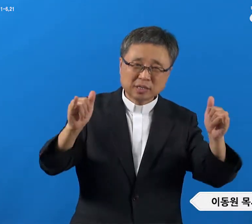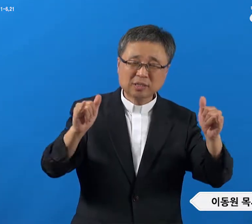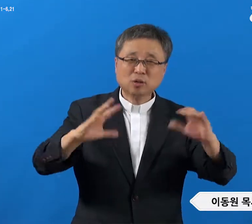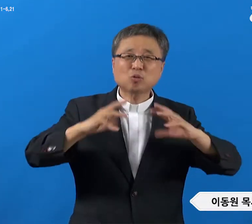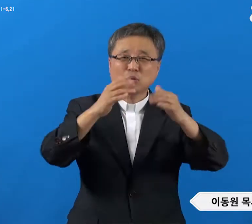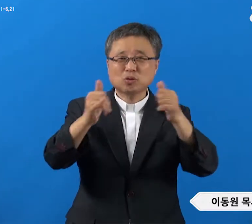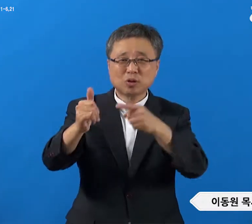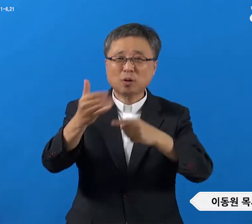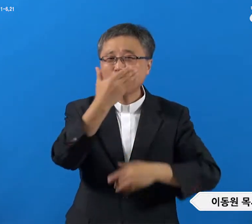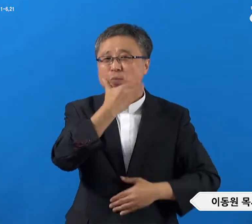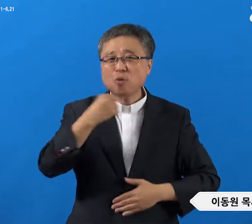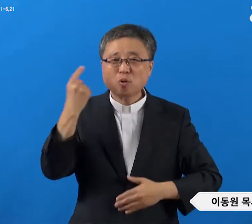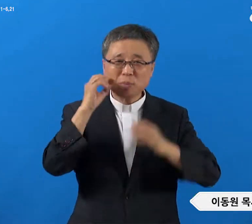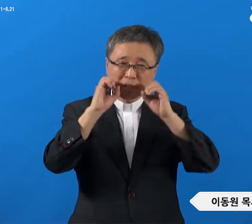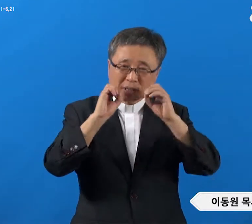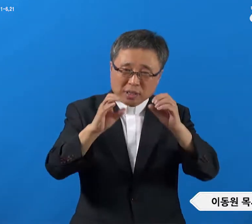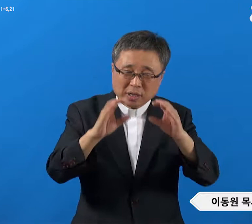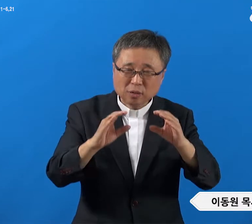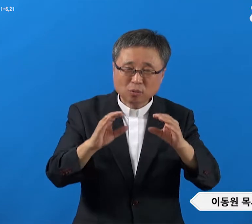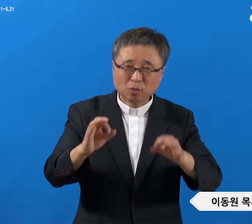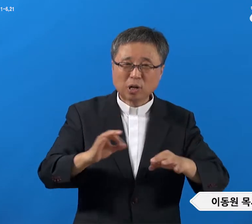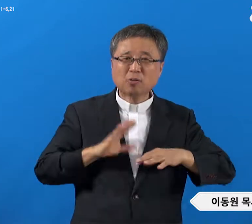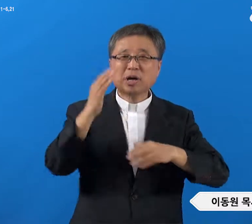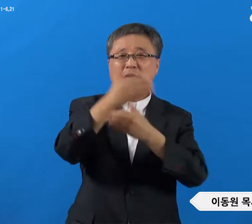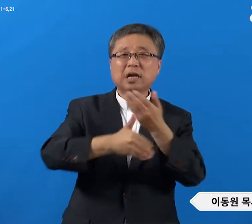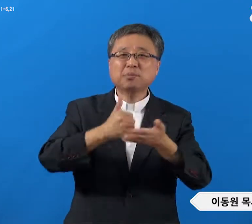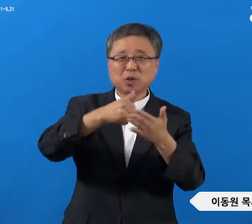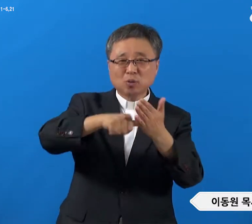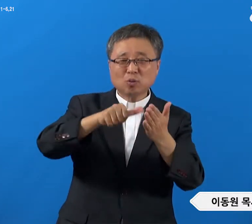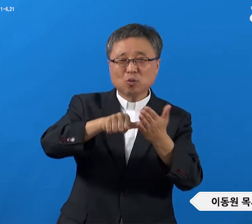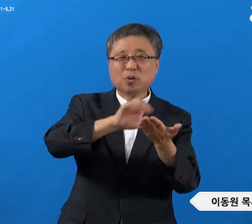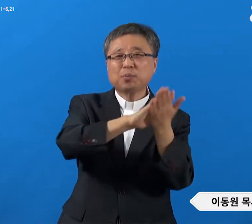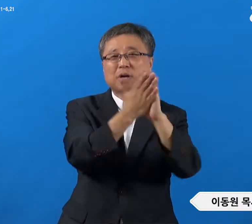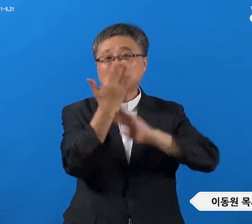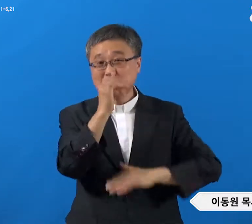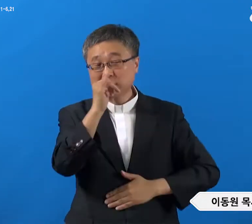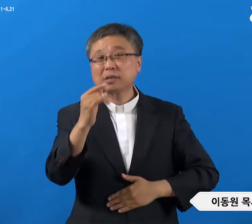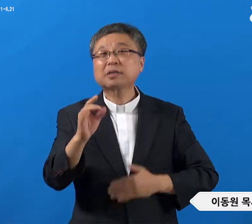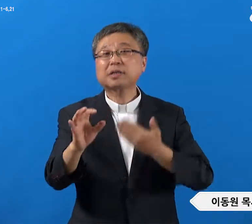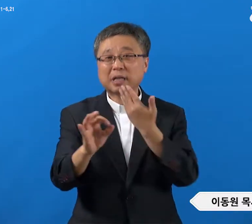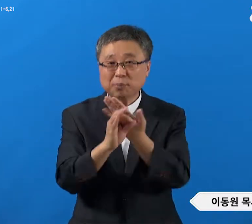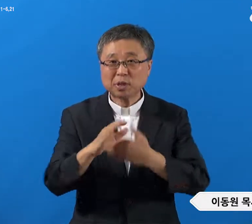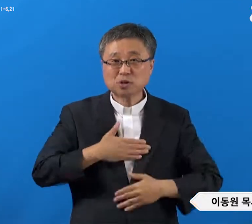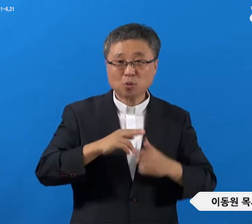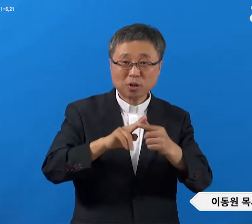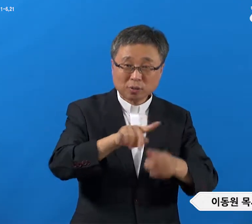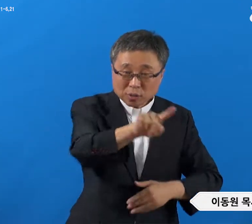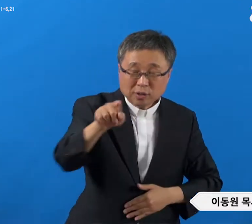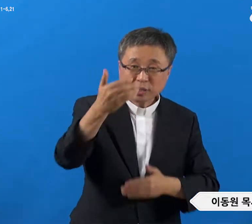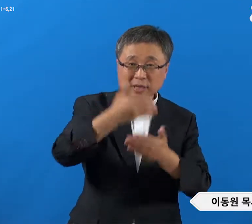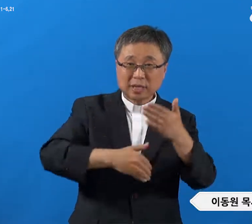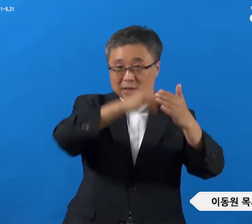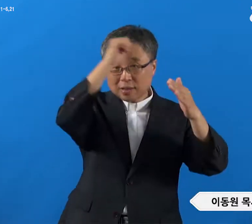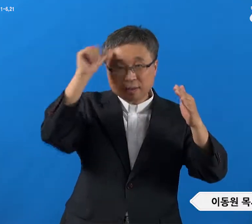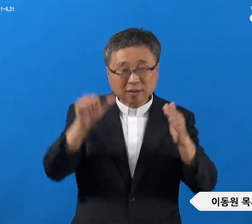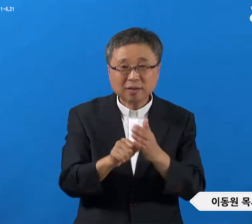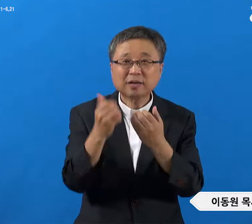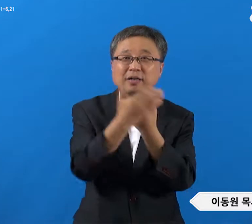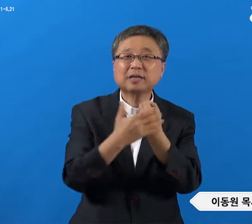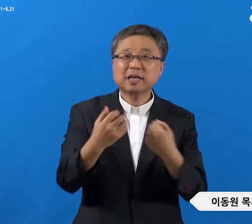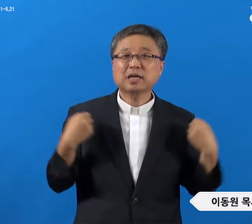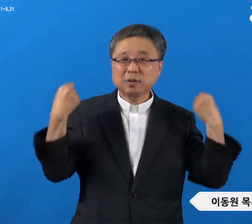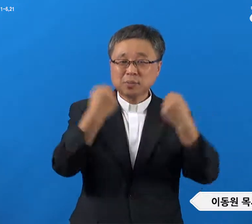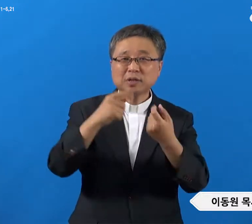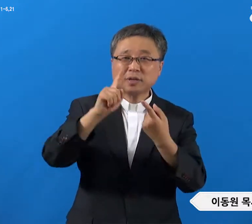복음을 전하는 놀라운 하나님의 도구로 변신할 수가 있었다면 저와 여러분도 남은 생에 정말 은혜 입은 대로